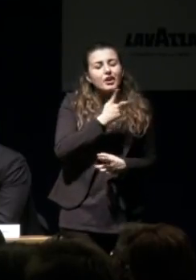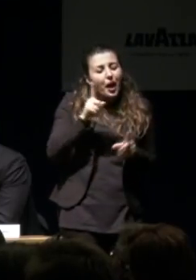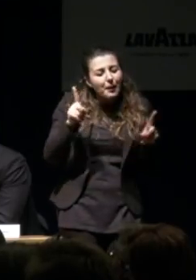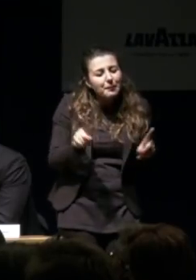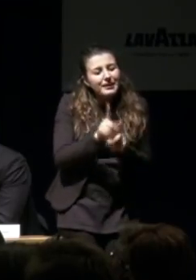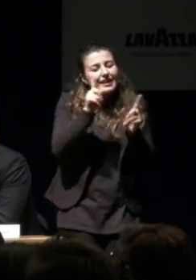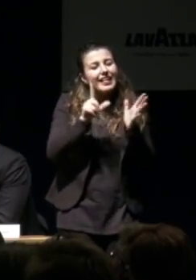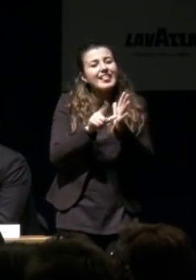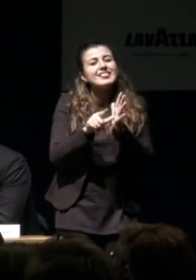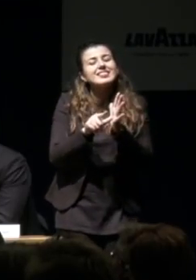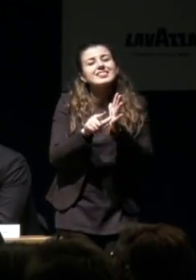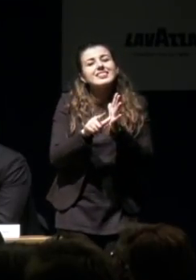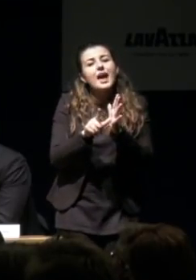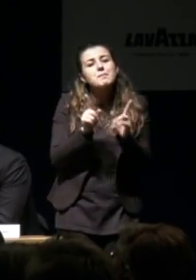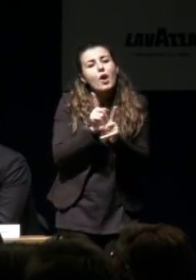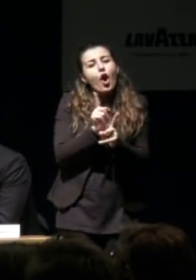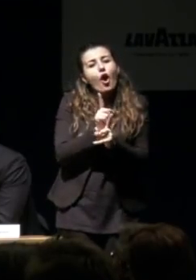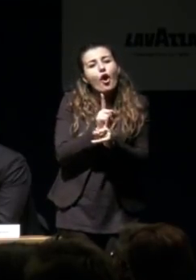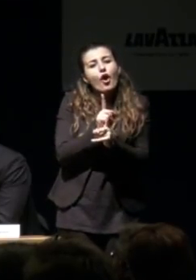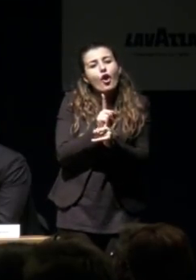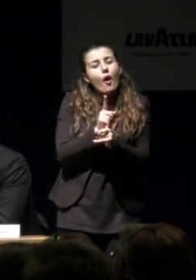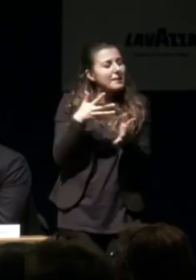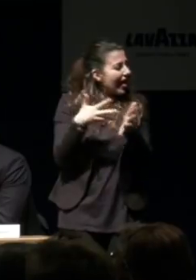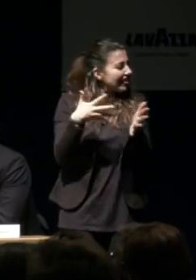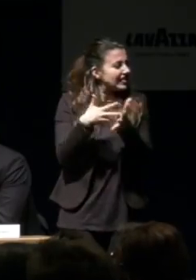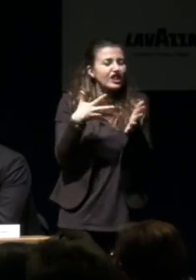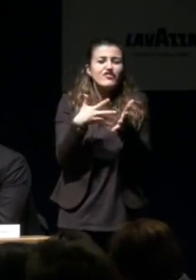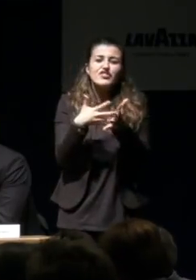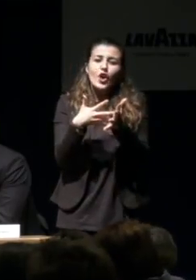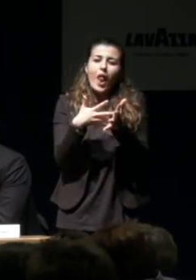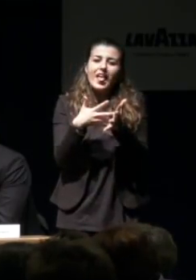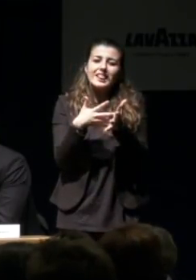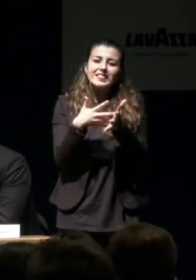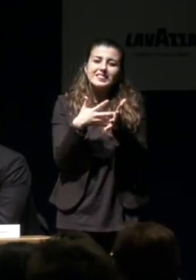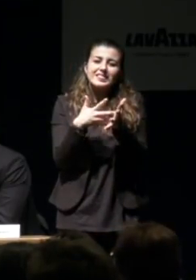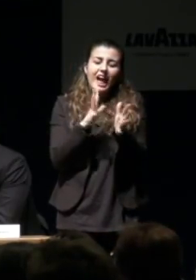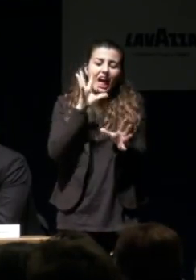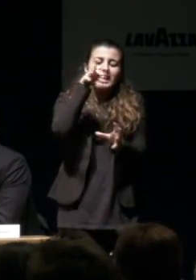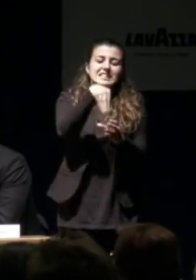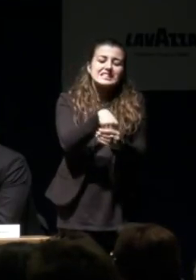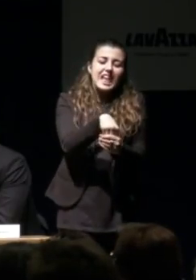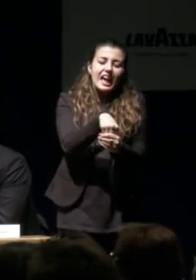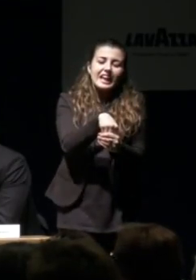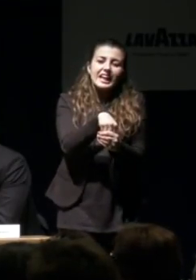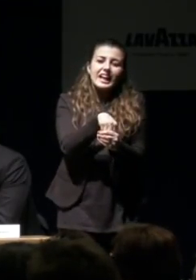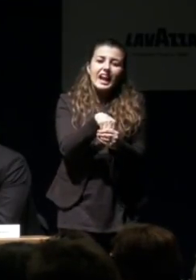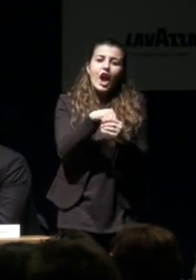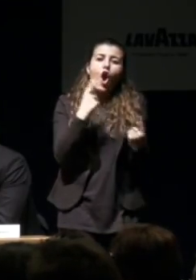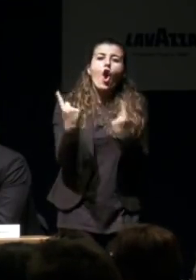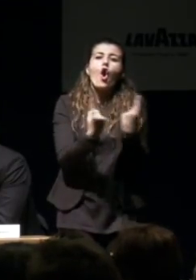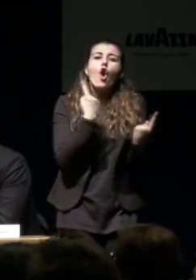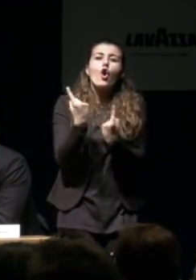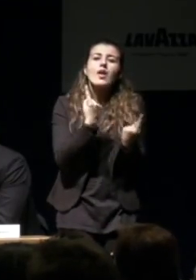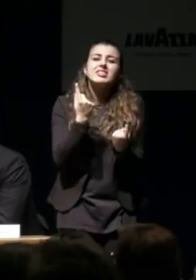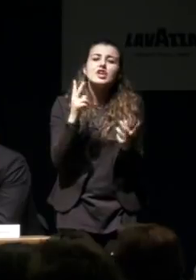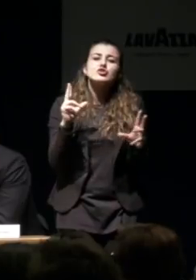di come dire di di di difficoltà a inserirsi in un contesto nuovo